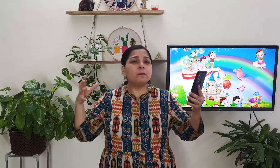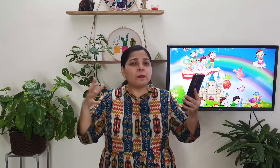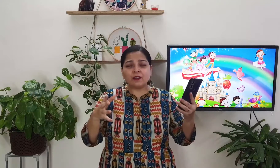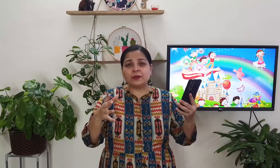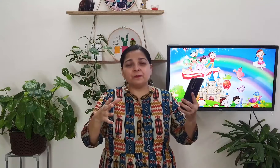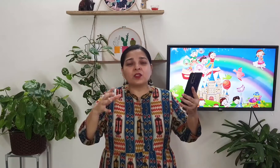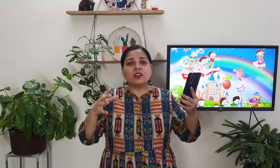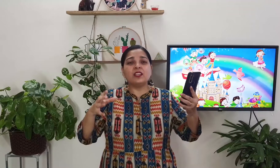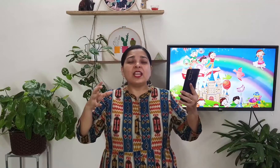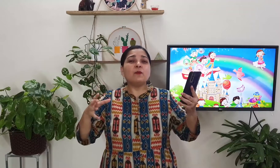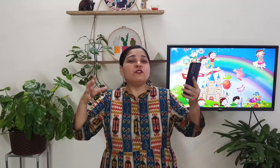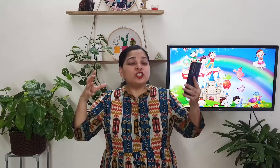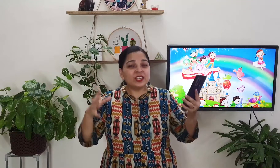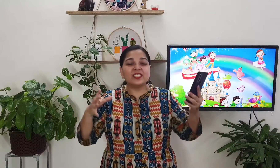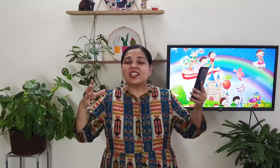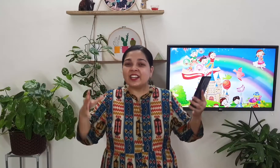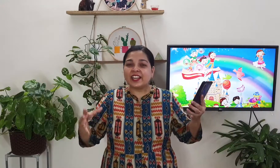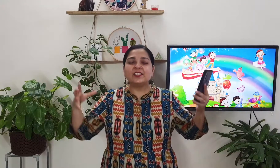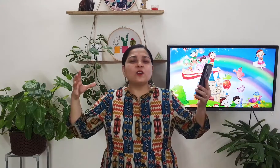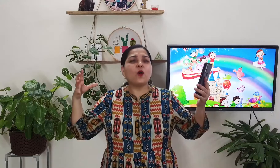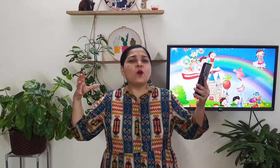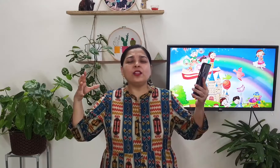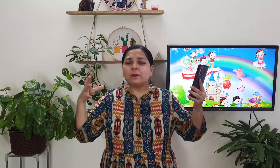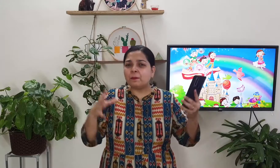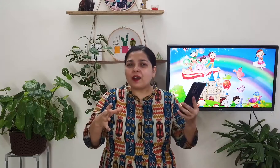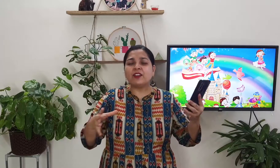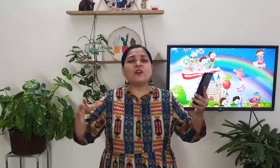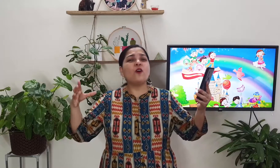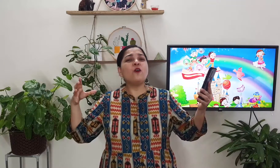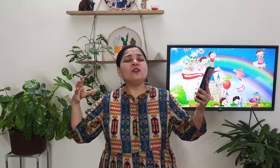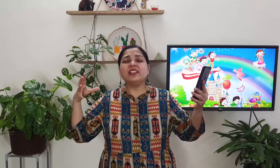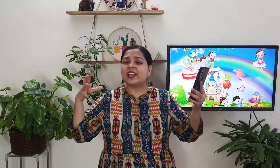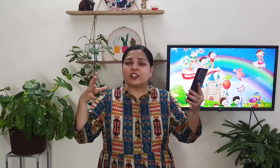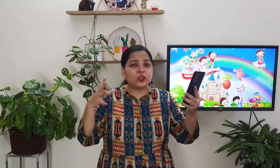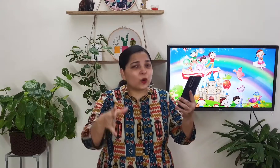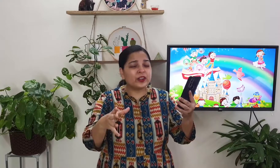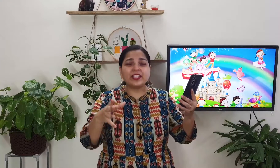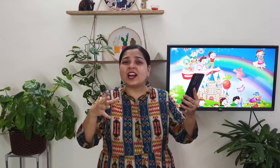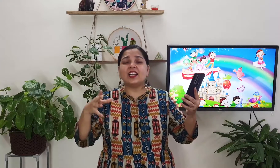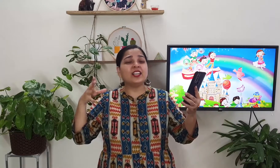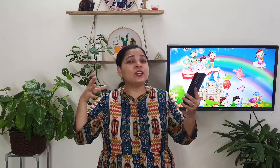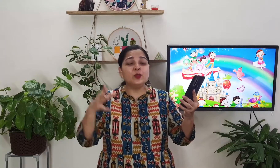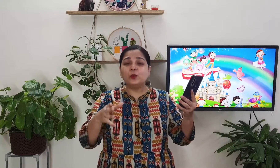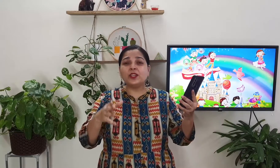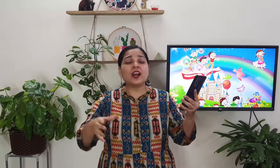கொள்ளுங்கள். ஏனென்றால் வானத்திலும் பூமியிலும் பூமியில் கீழ் உள்ள அனைத்தும் இயேசுவின் பெயருக்கு